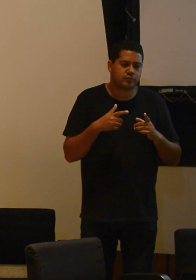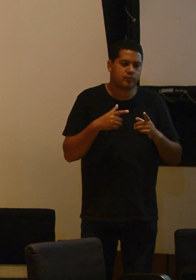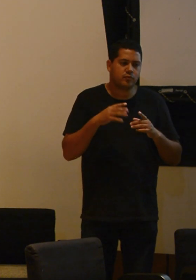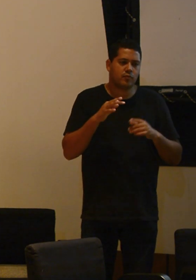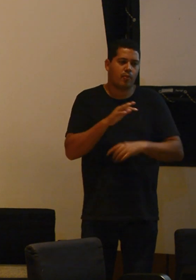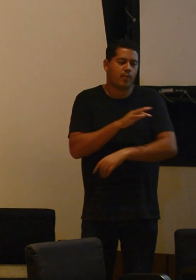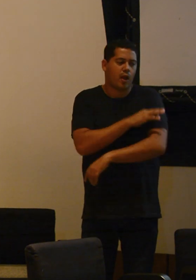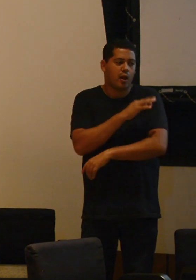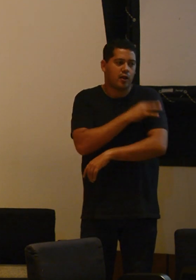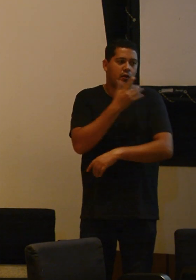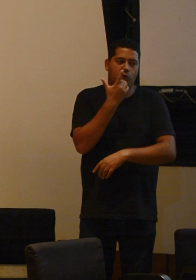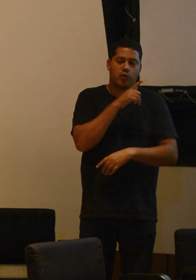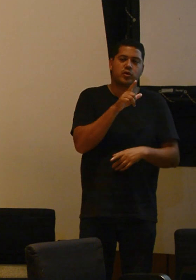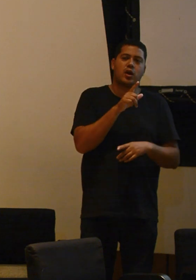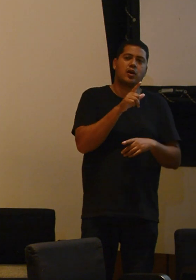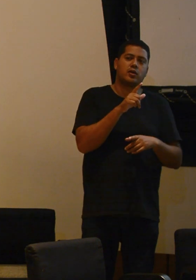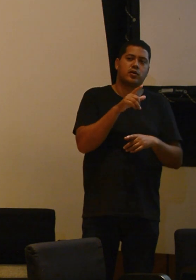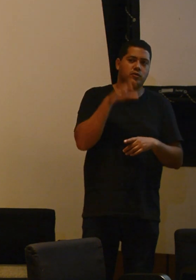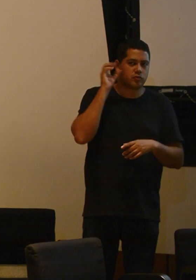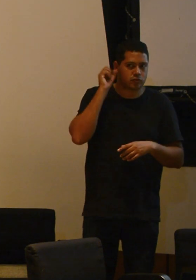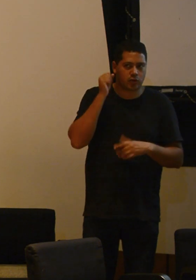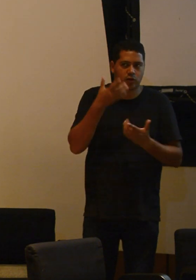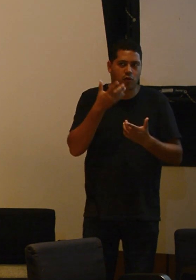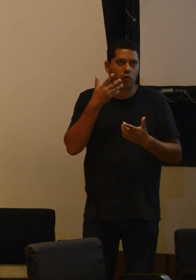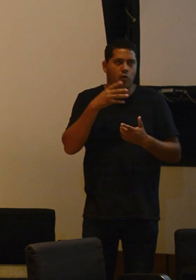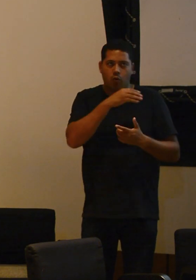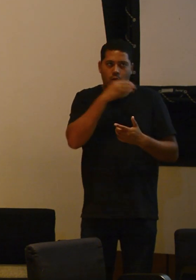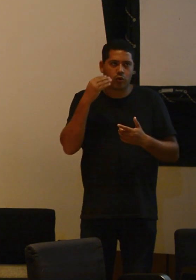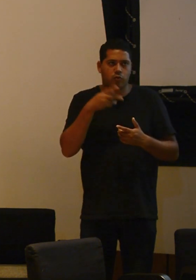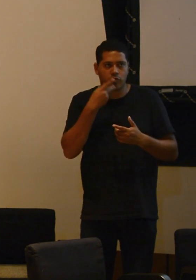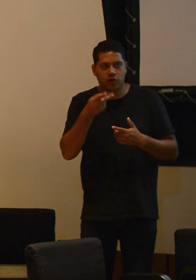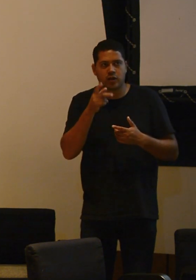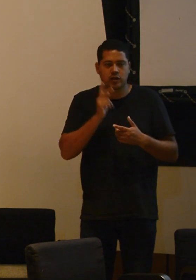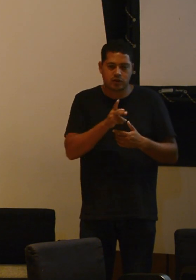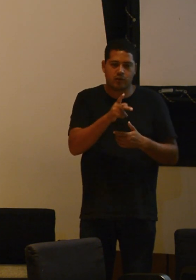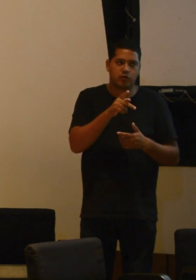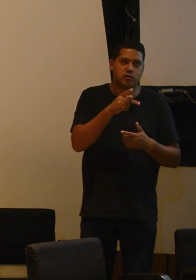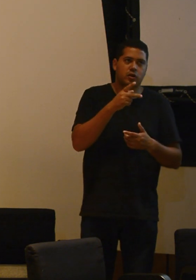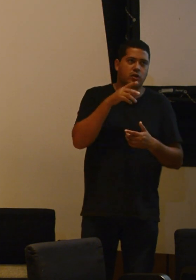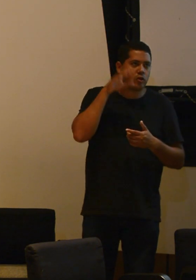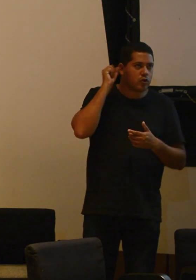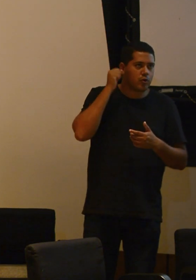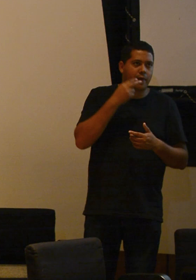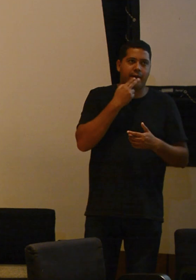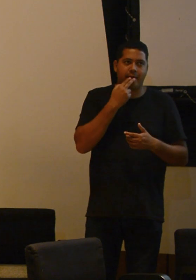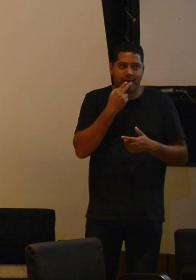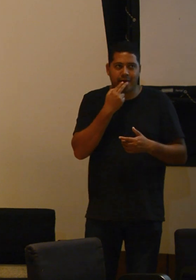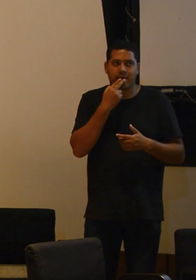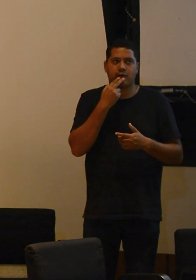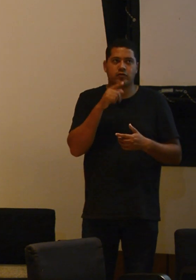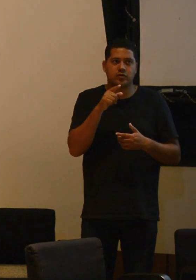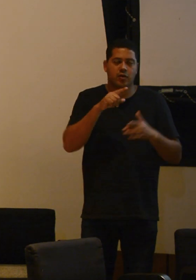conseguir essa mensuração da audição. Então, se para o adulto a gente fala, toda vez que você ouvir o apito, mesmo que seja baixinho, você aperta o